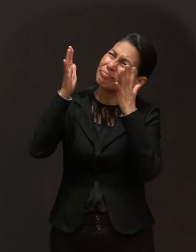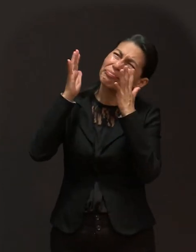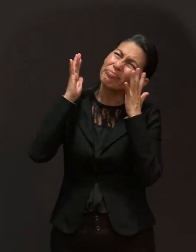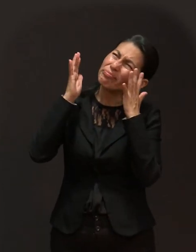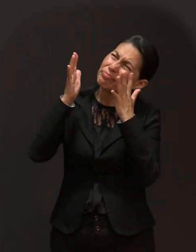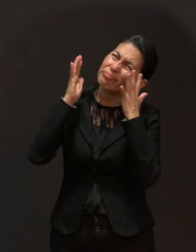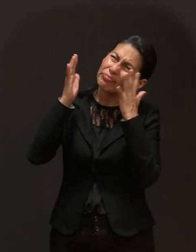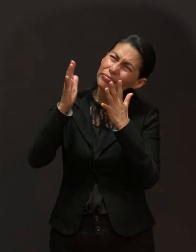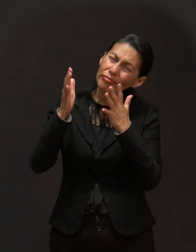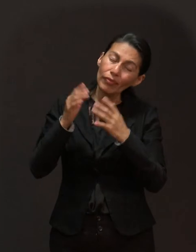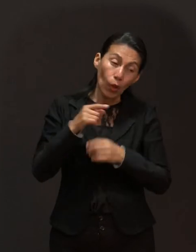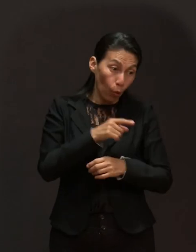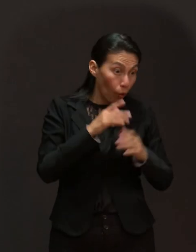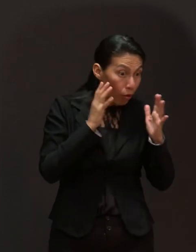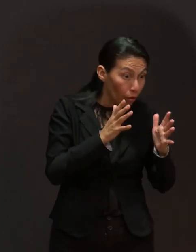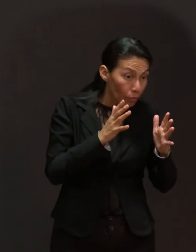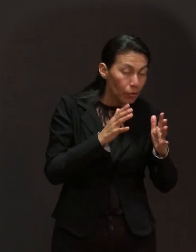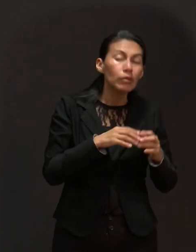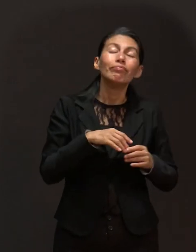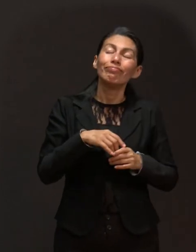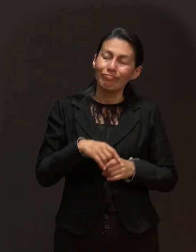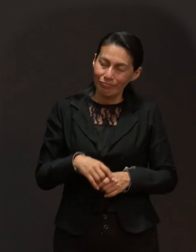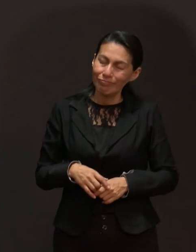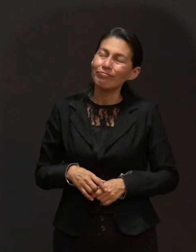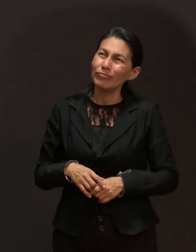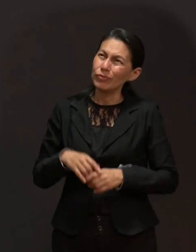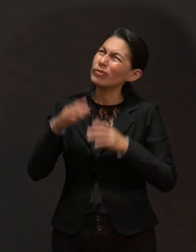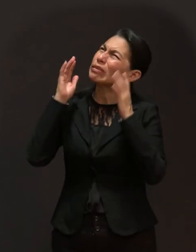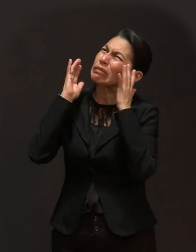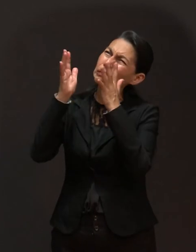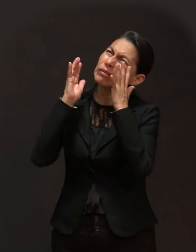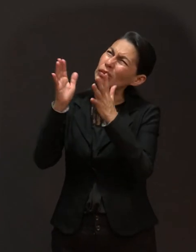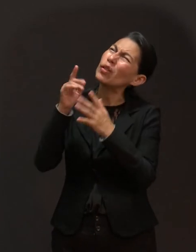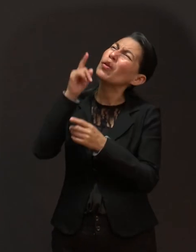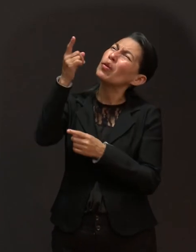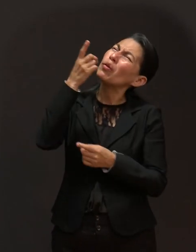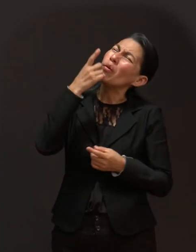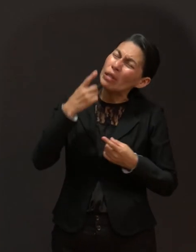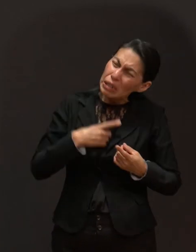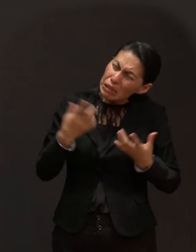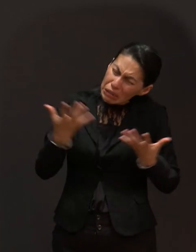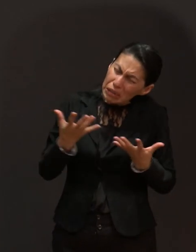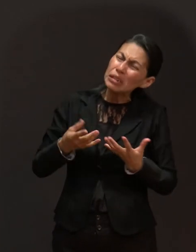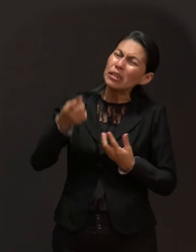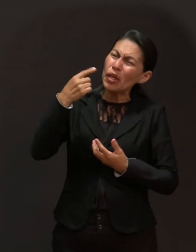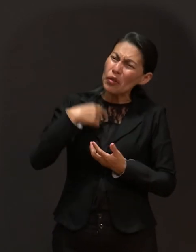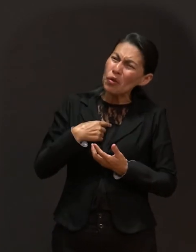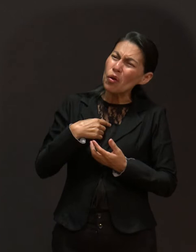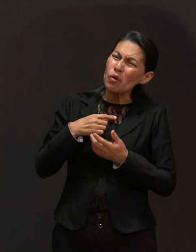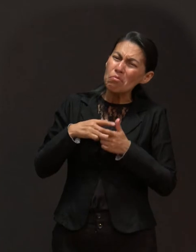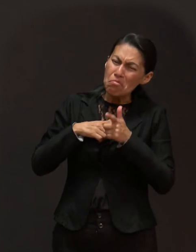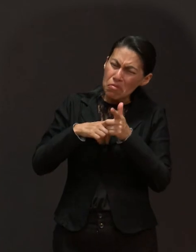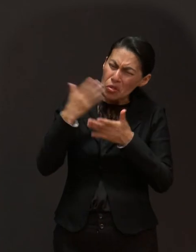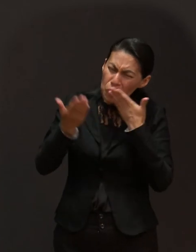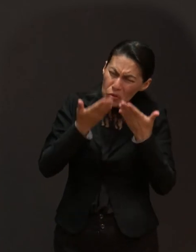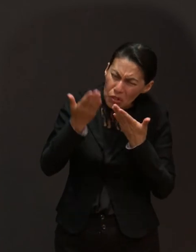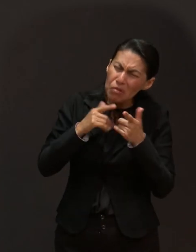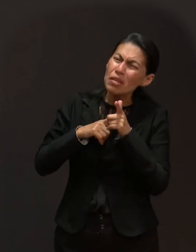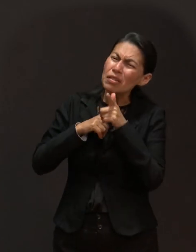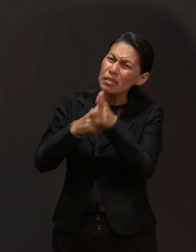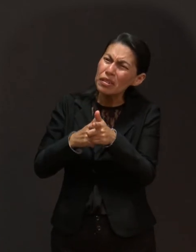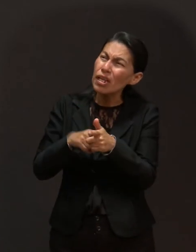dije, le reclamé a Dios. Recuerdo que yo le reclamé. ¿Tú le reclamé? Yo le dije, tú me hiciste llegar hasta aquí y tú no puedes